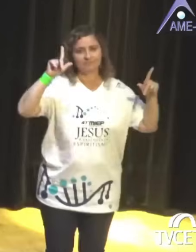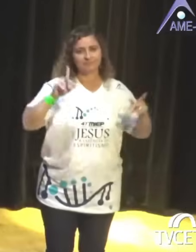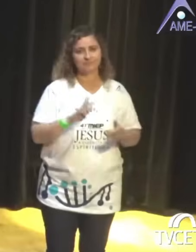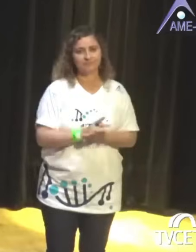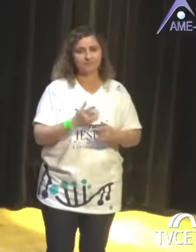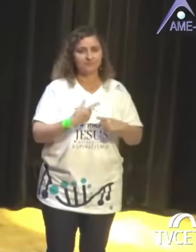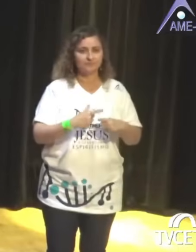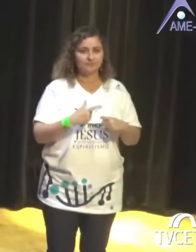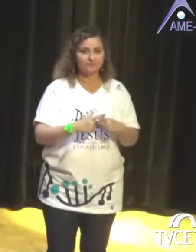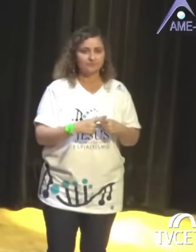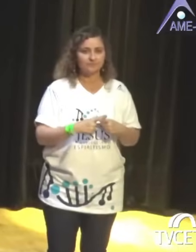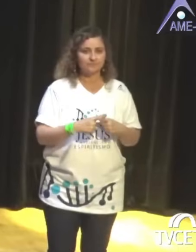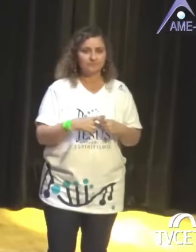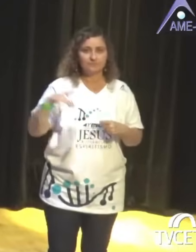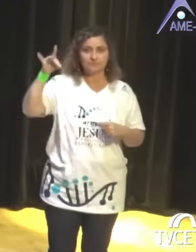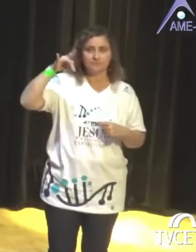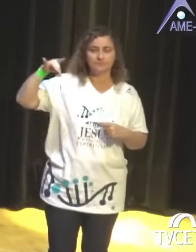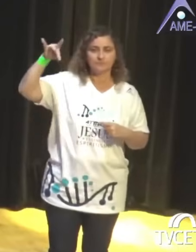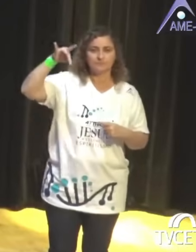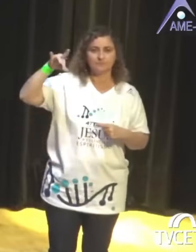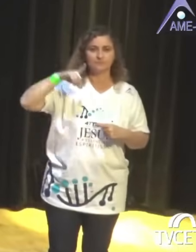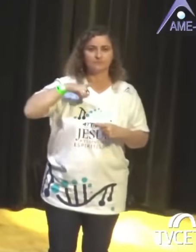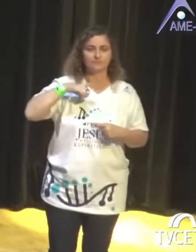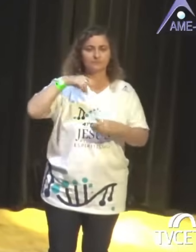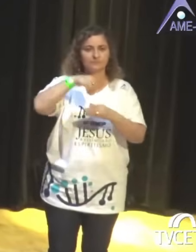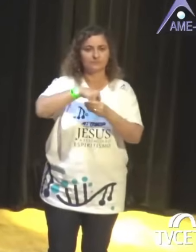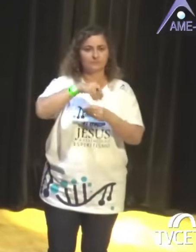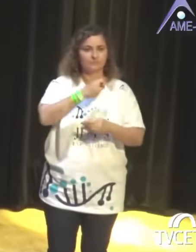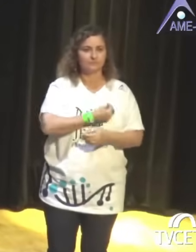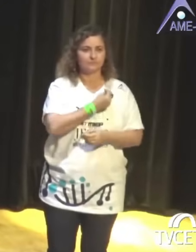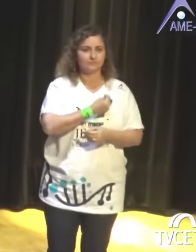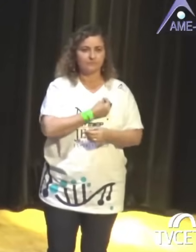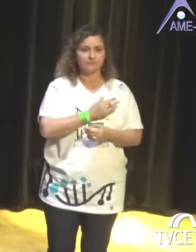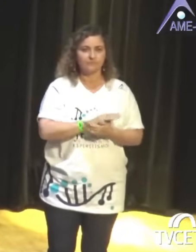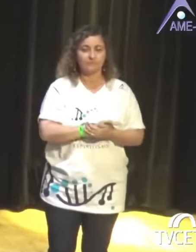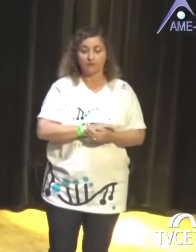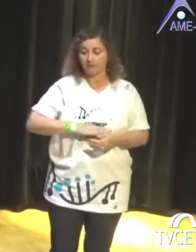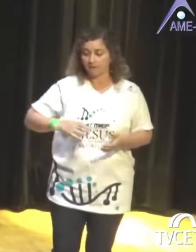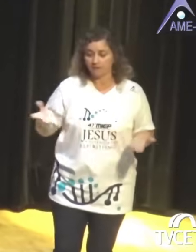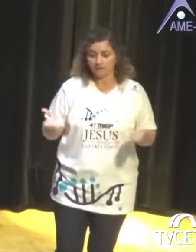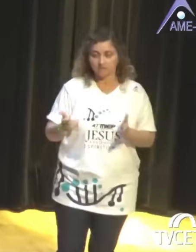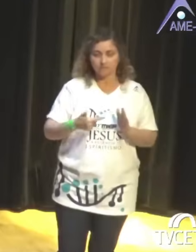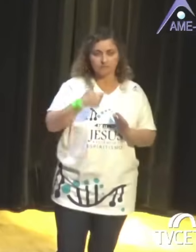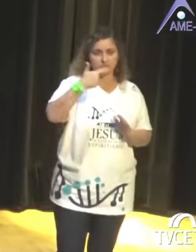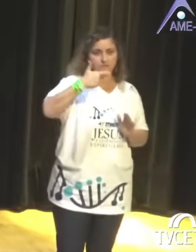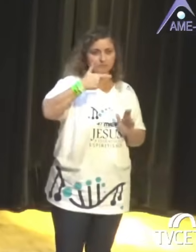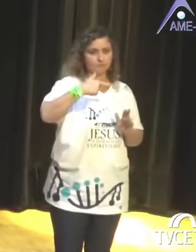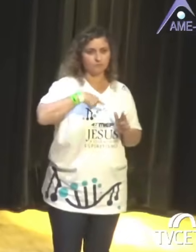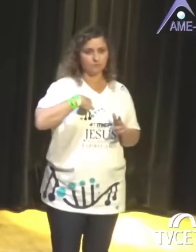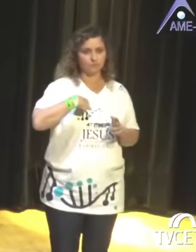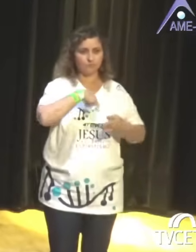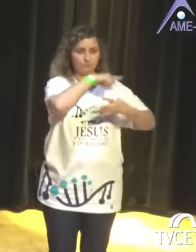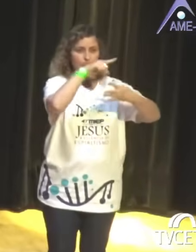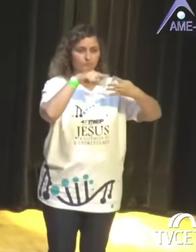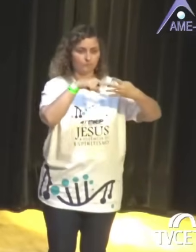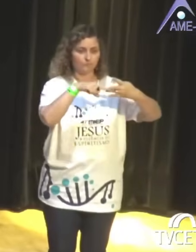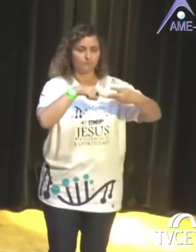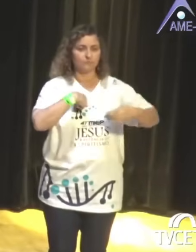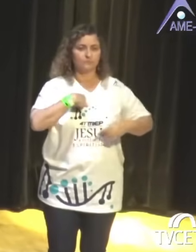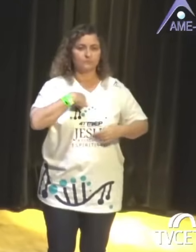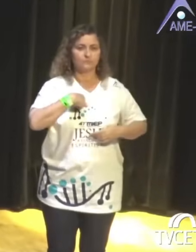material segundo elemento o espiritismo reconfigura a nossa noção